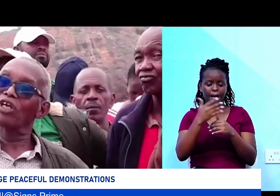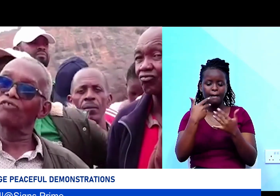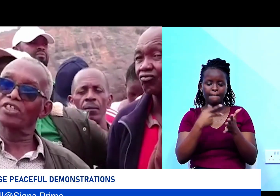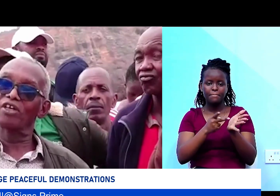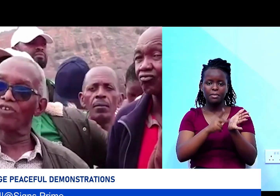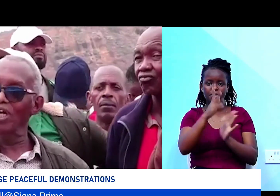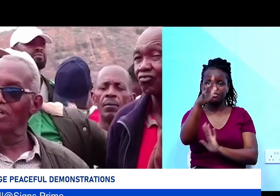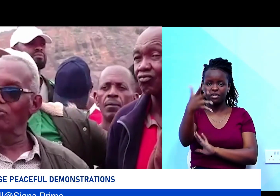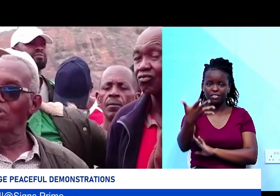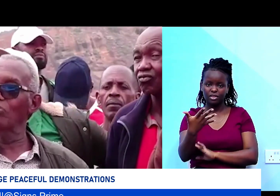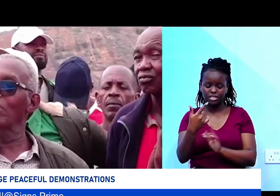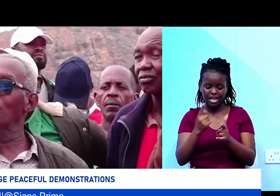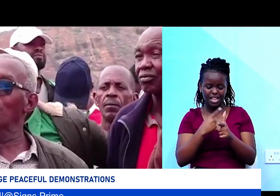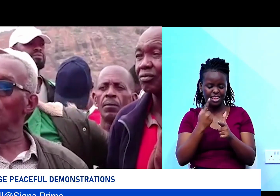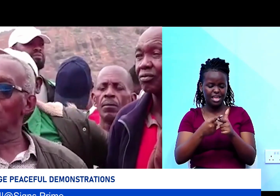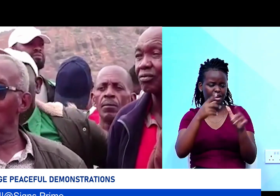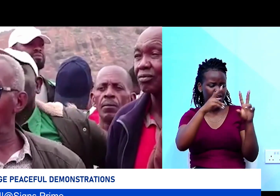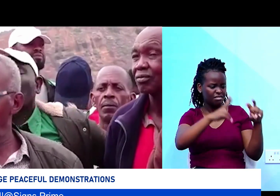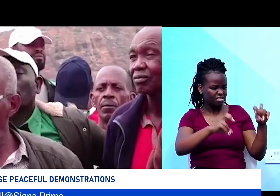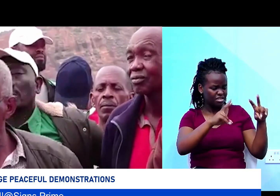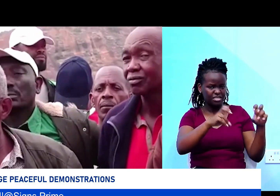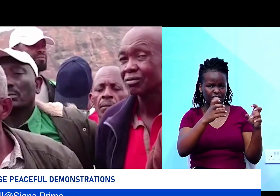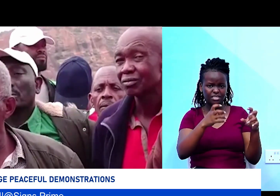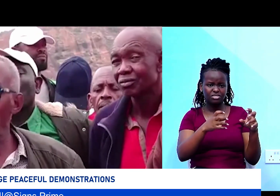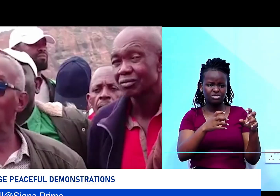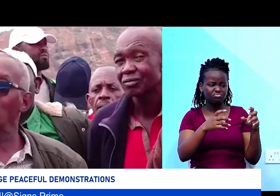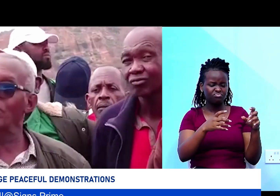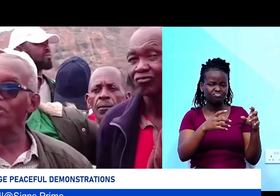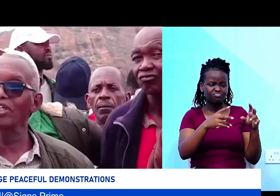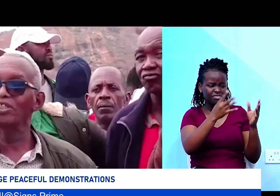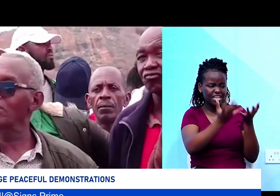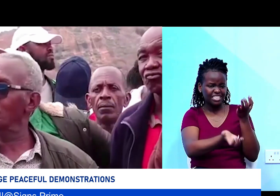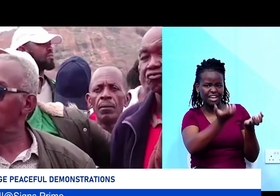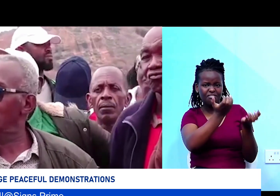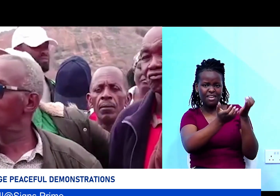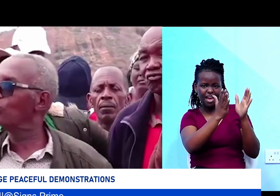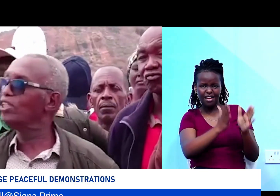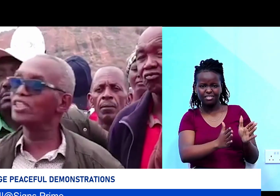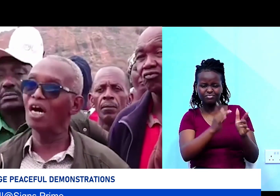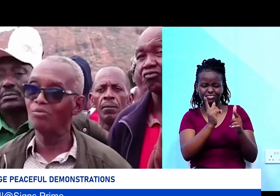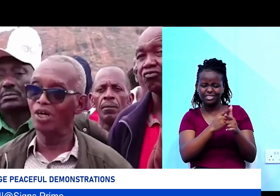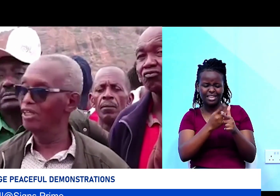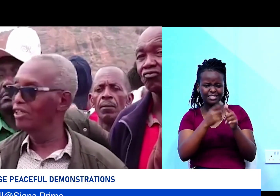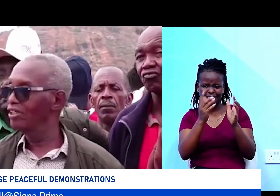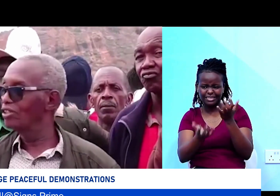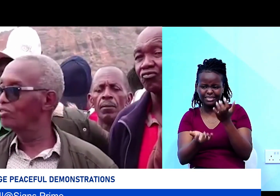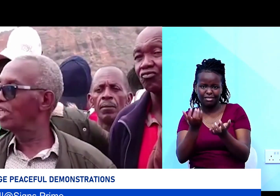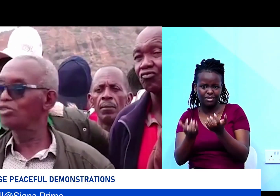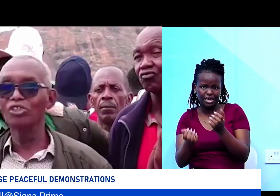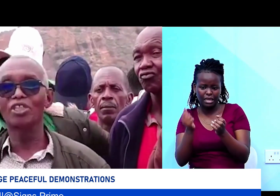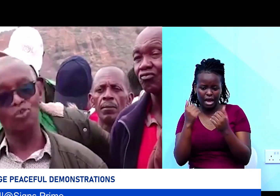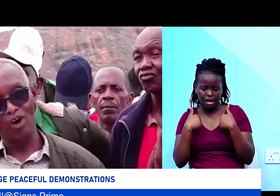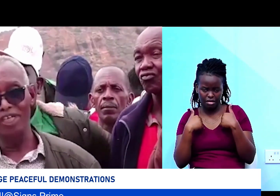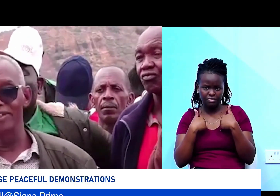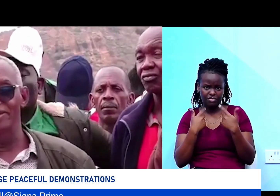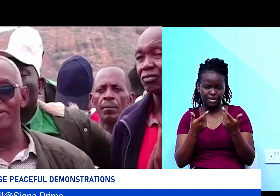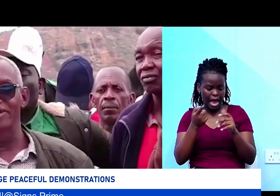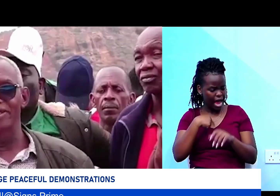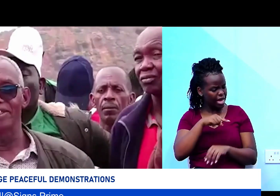utafute surveyor ulipe 1150 ufanyie survey. Sasa sisi ndio wenye shamba. Tunajiuliza swali.